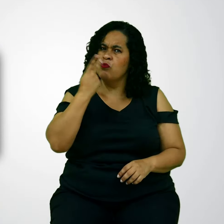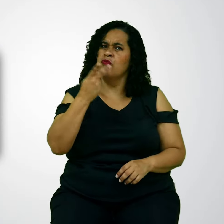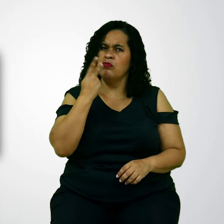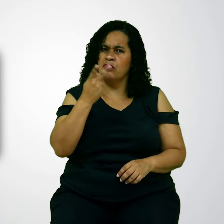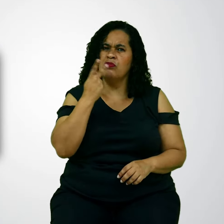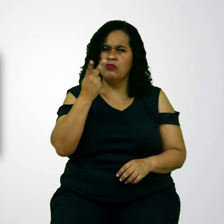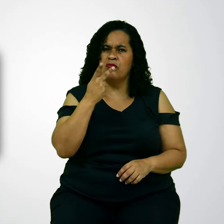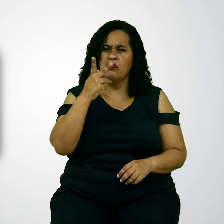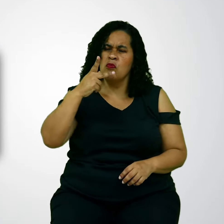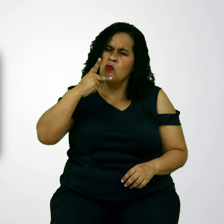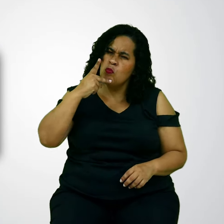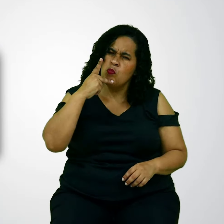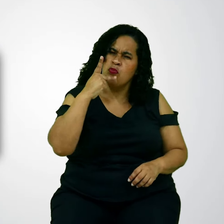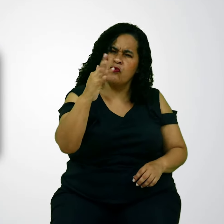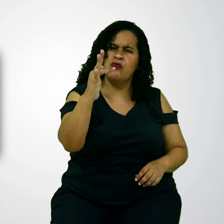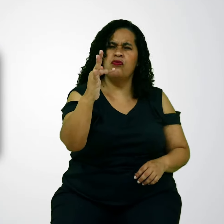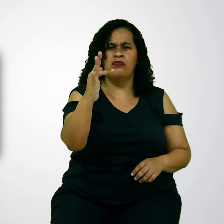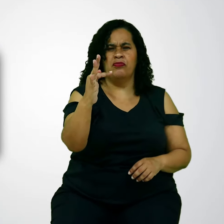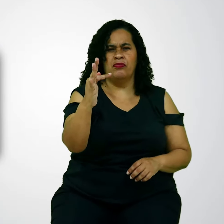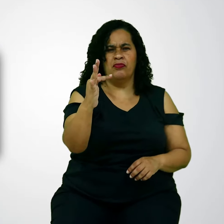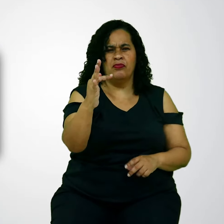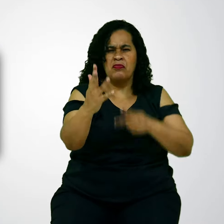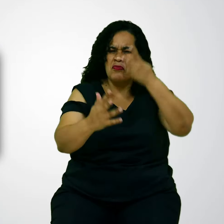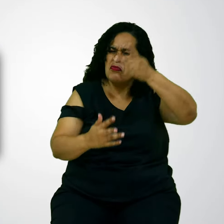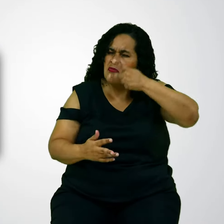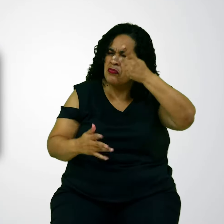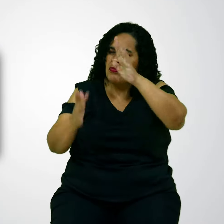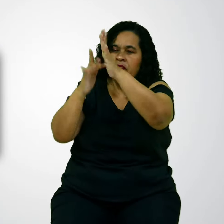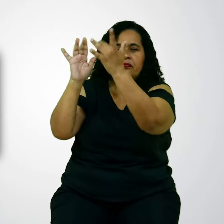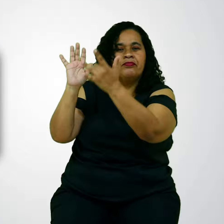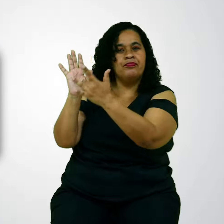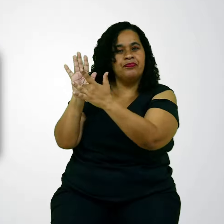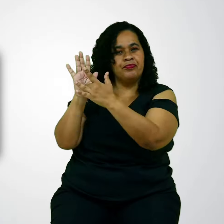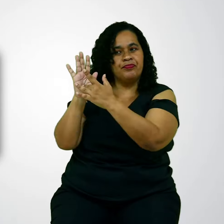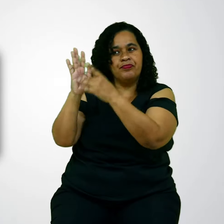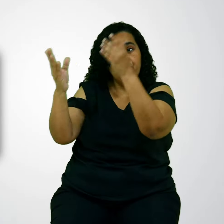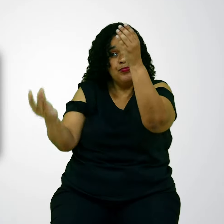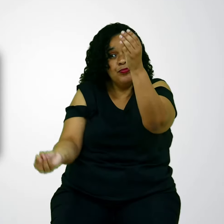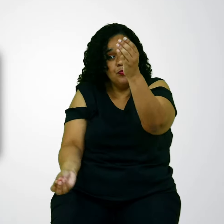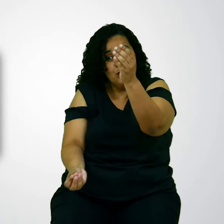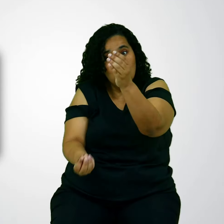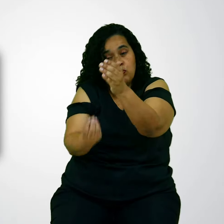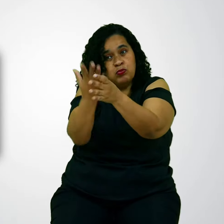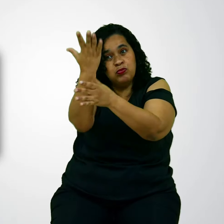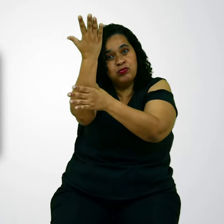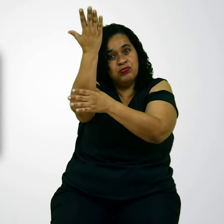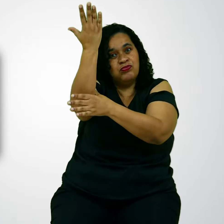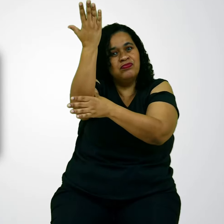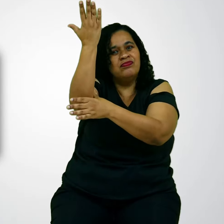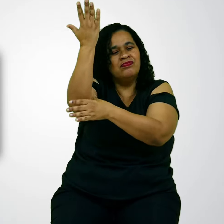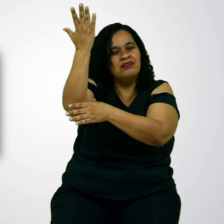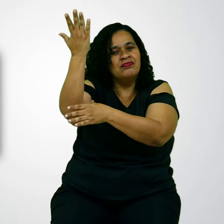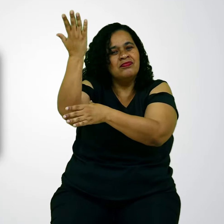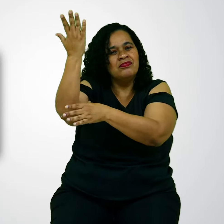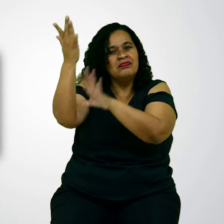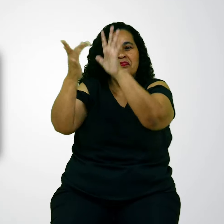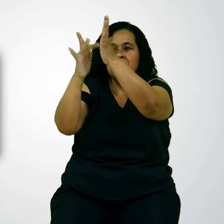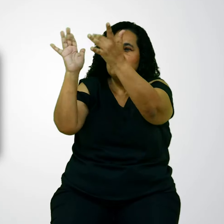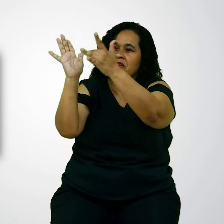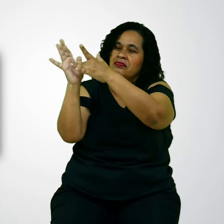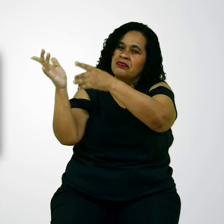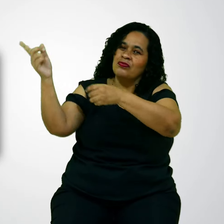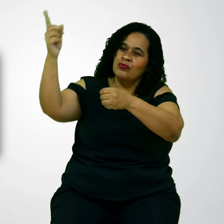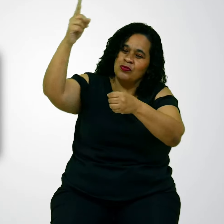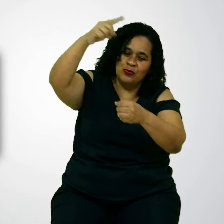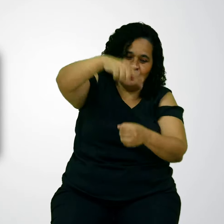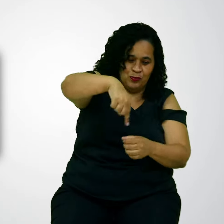profetas do Antigo Testamento falaram dele, e aí de repente ele vem, e quando ele chega,